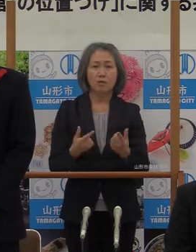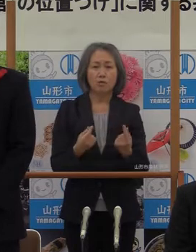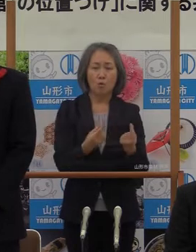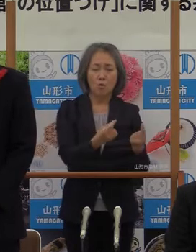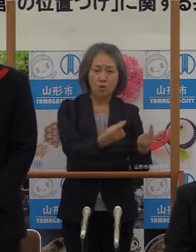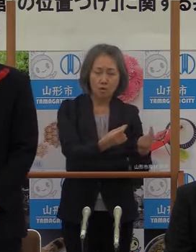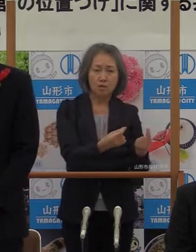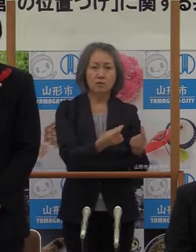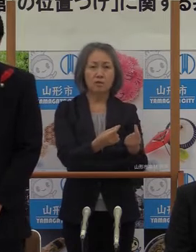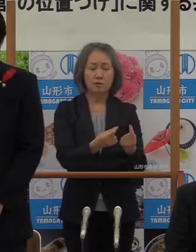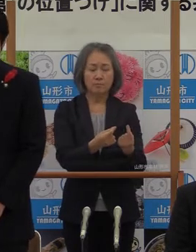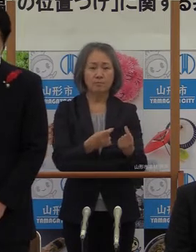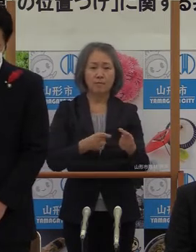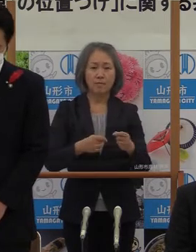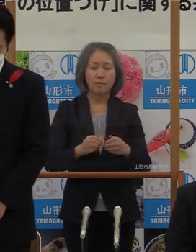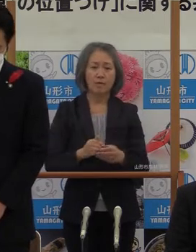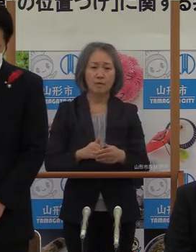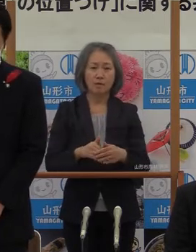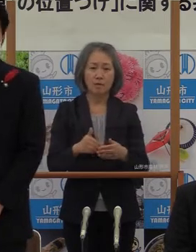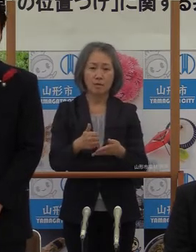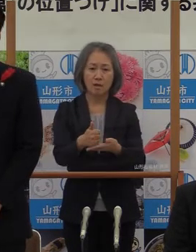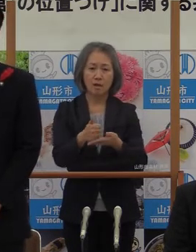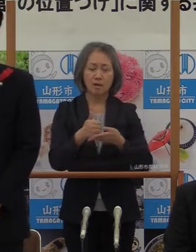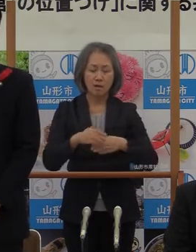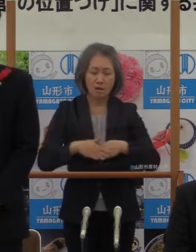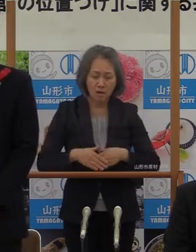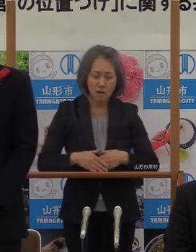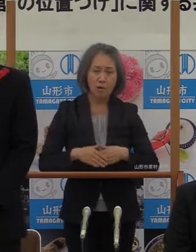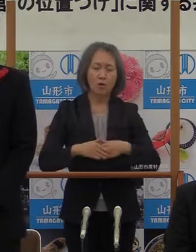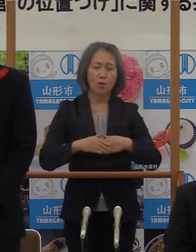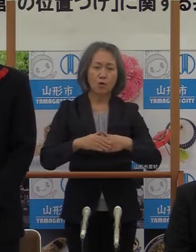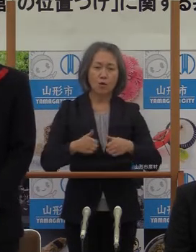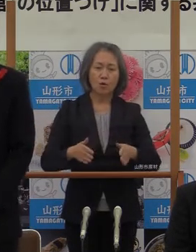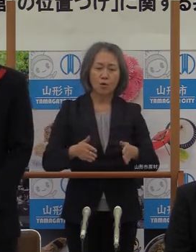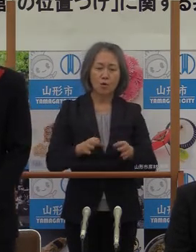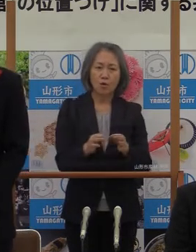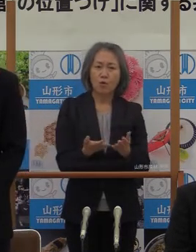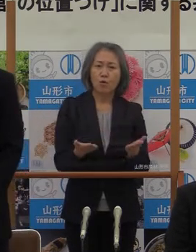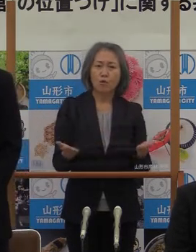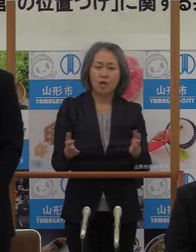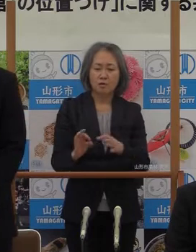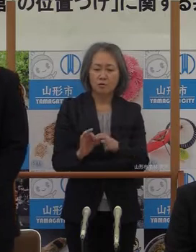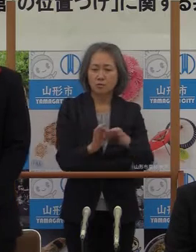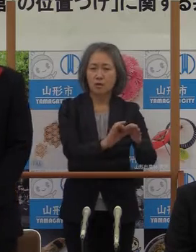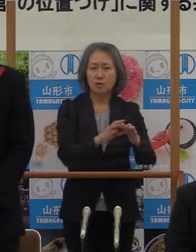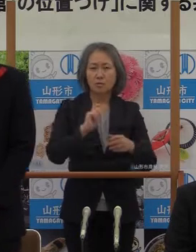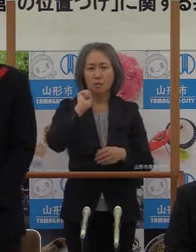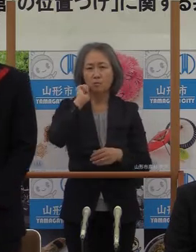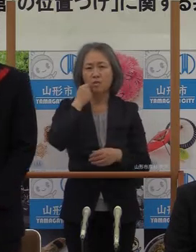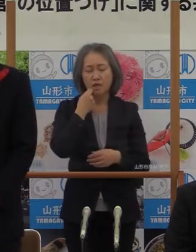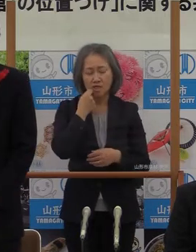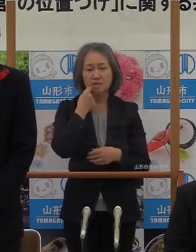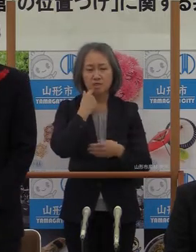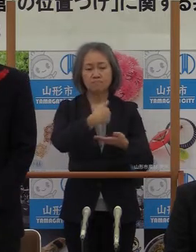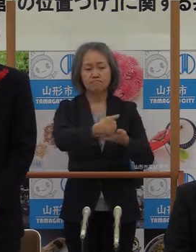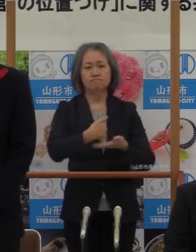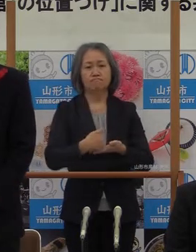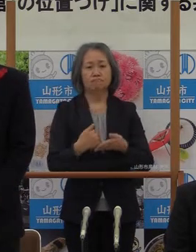の経営を維持し続けることはなかなか難しいというお話がございました。